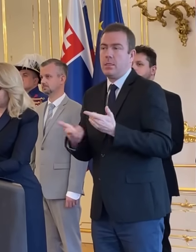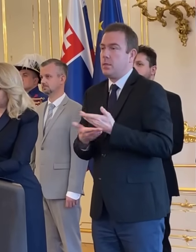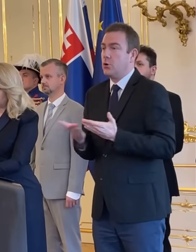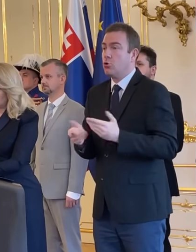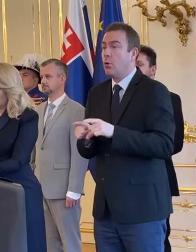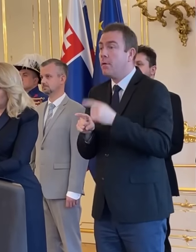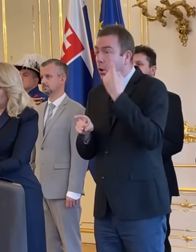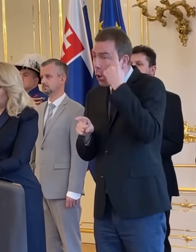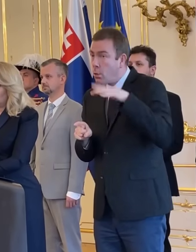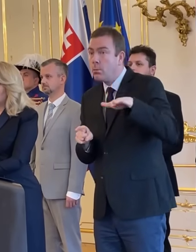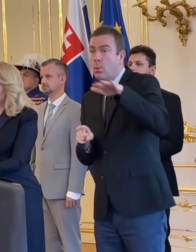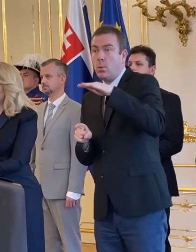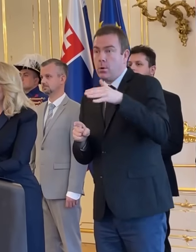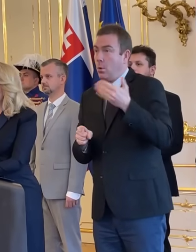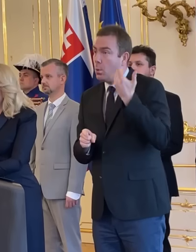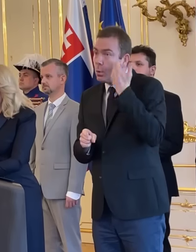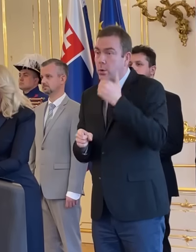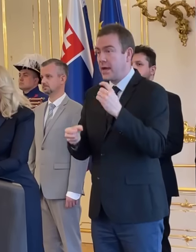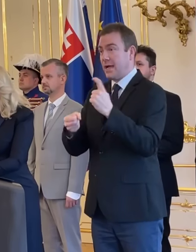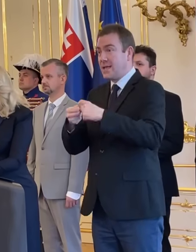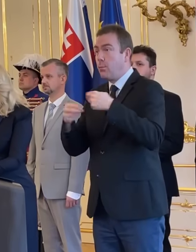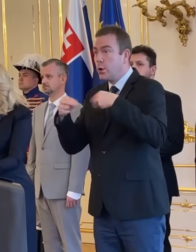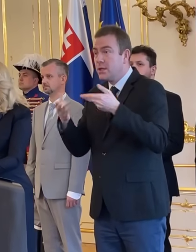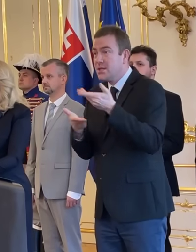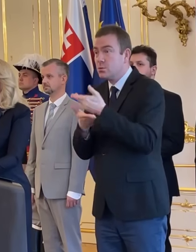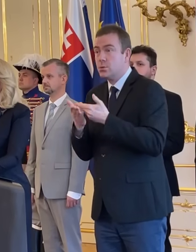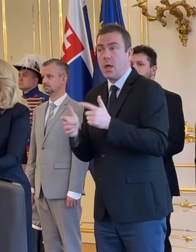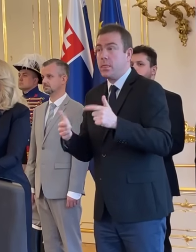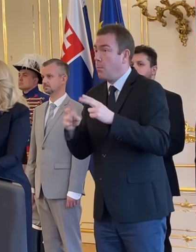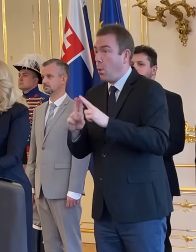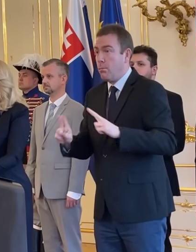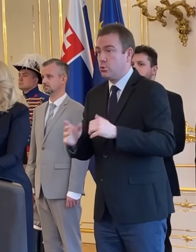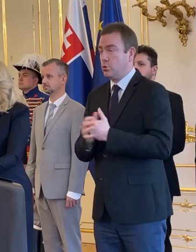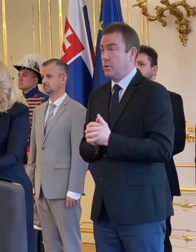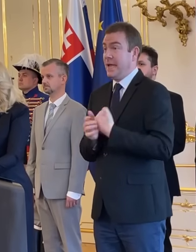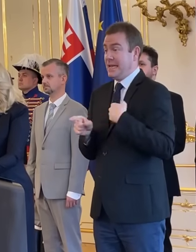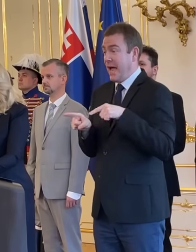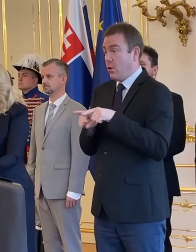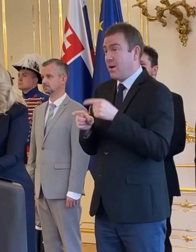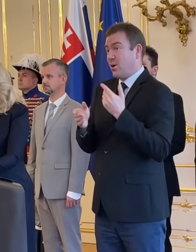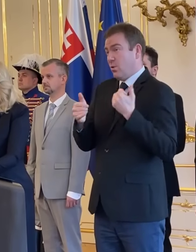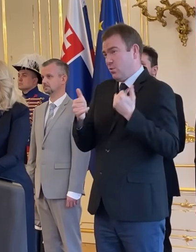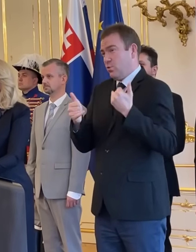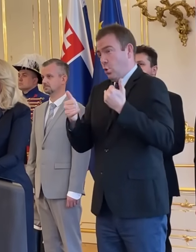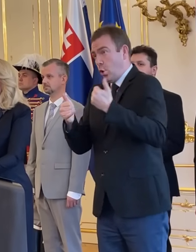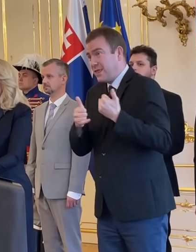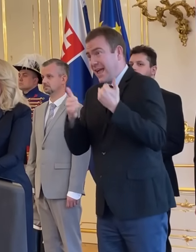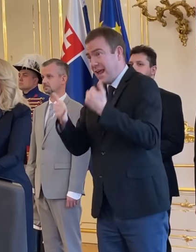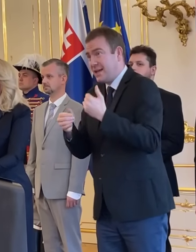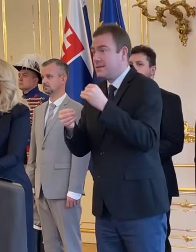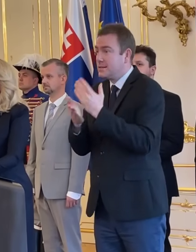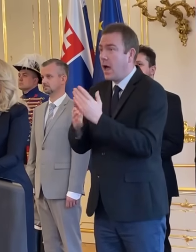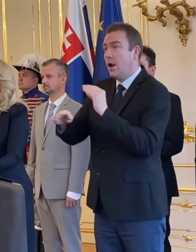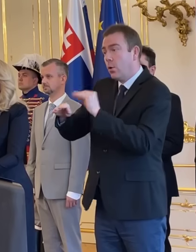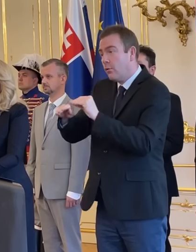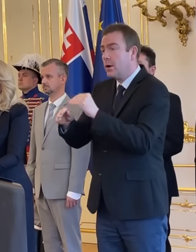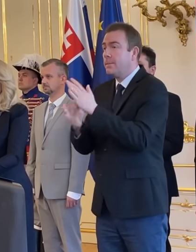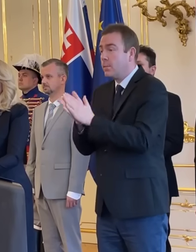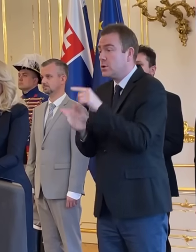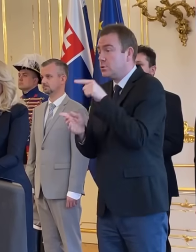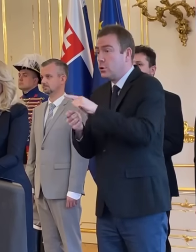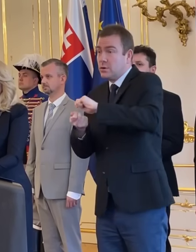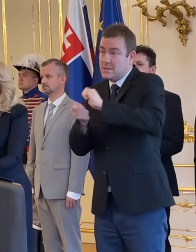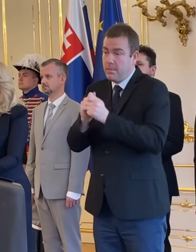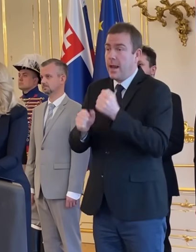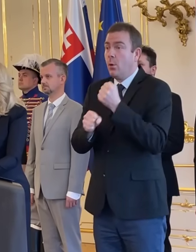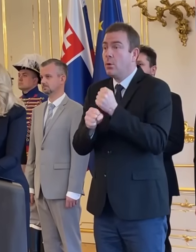verejnosť. Opakovane som vyzývala vládu na to, aby zišla z kratšej cesty a zmeny v trestnej politike